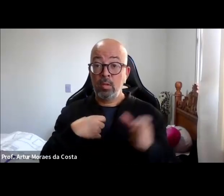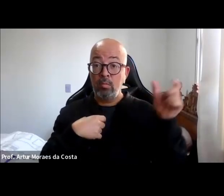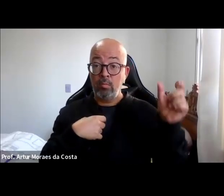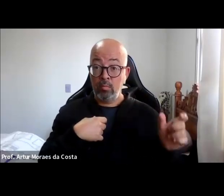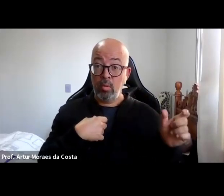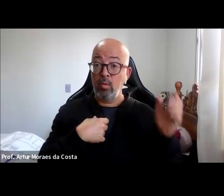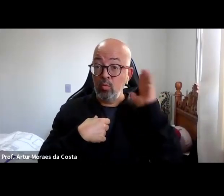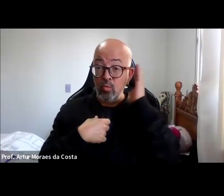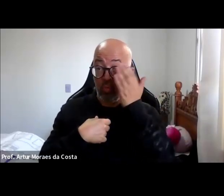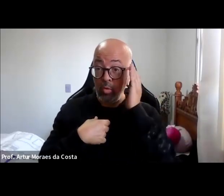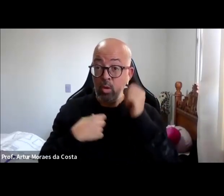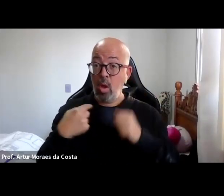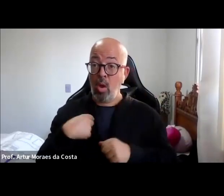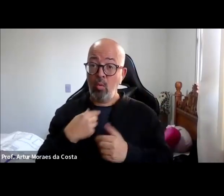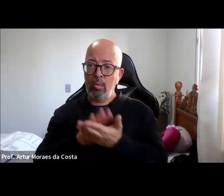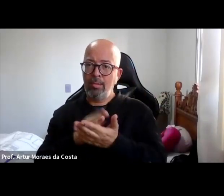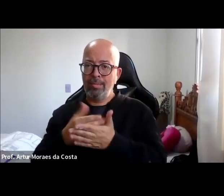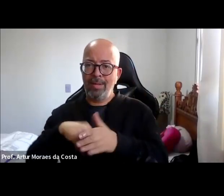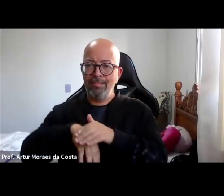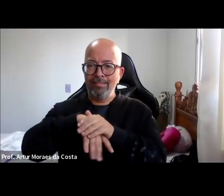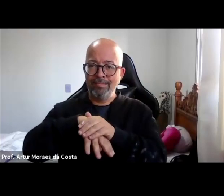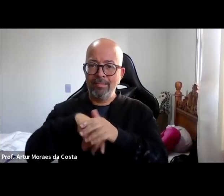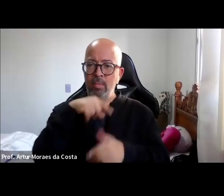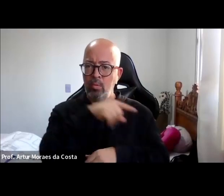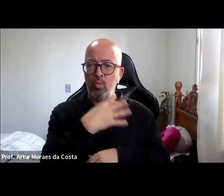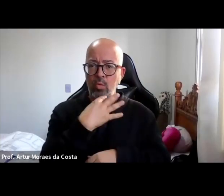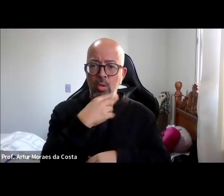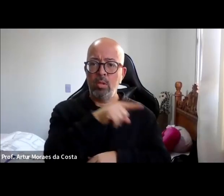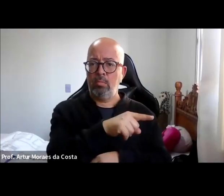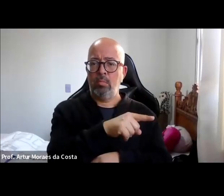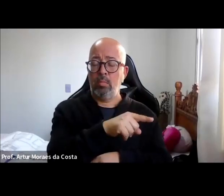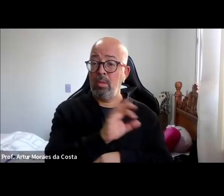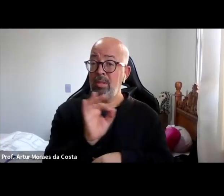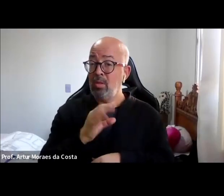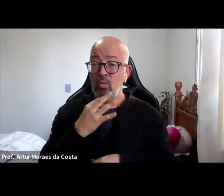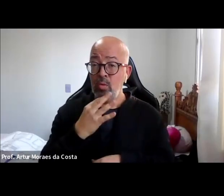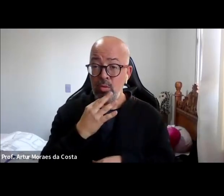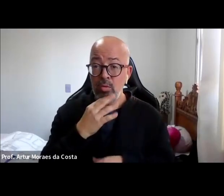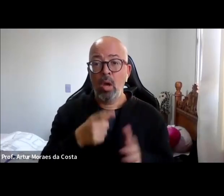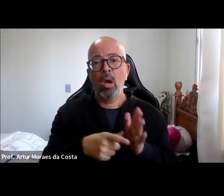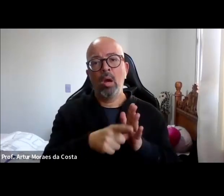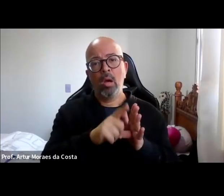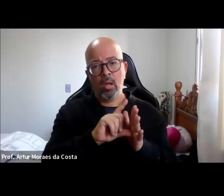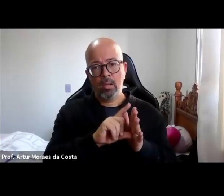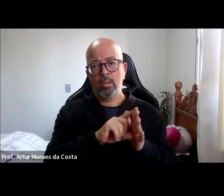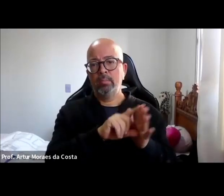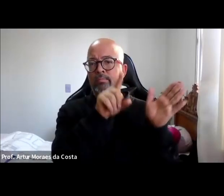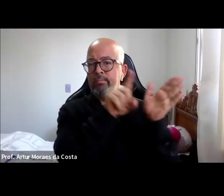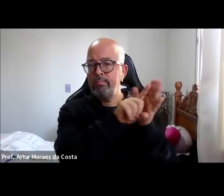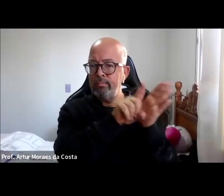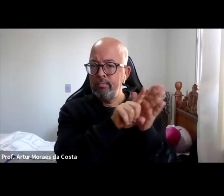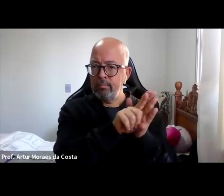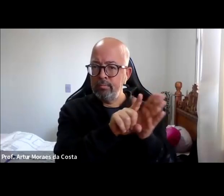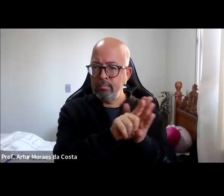el ritmo sí que debo eh con el que debo comunicar eh si yo no lo conozco miren